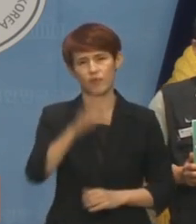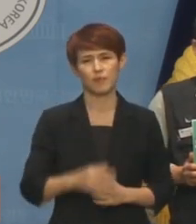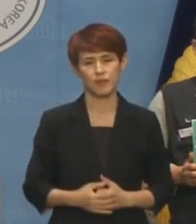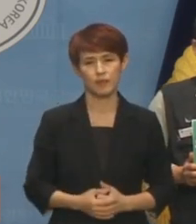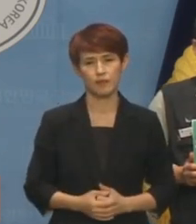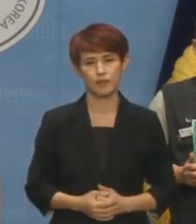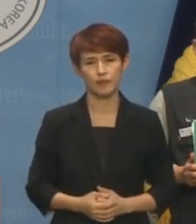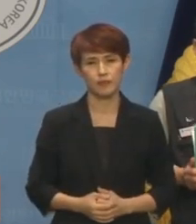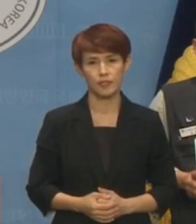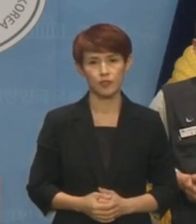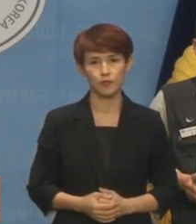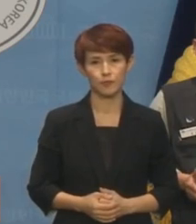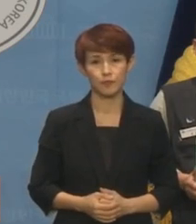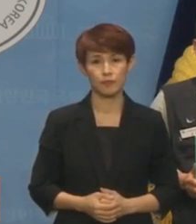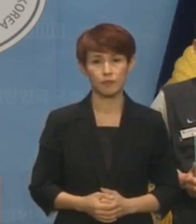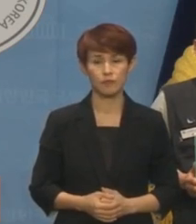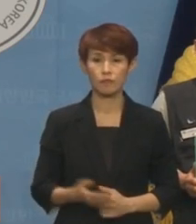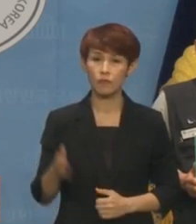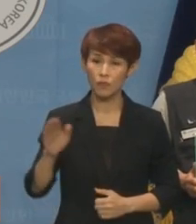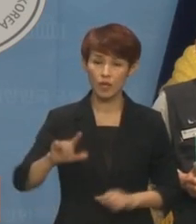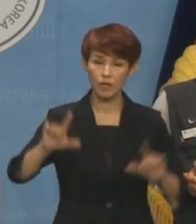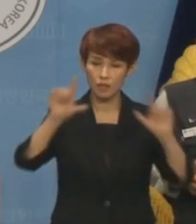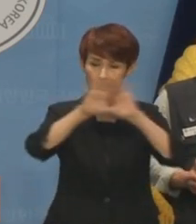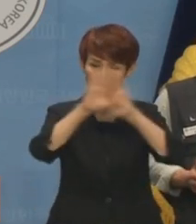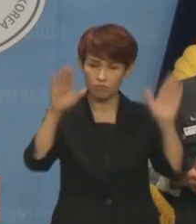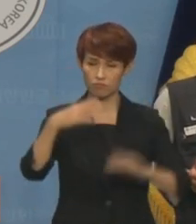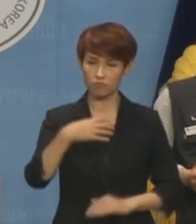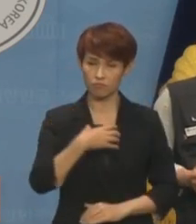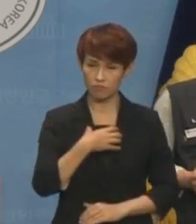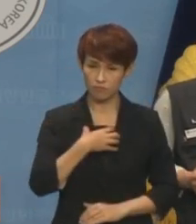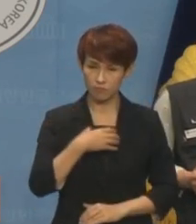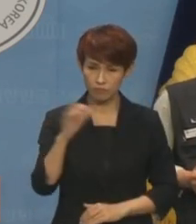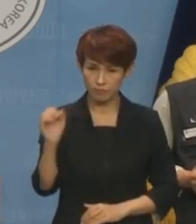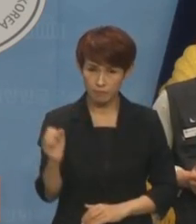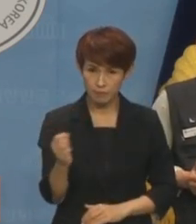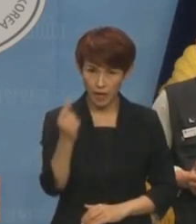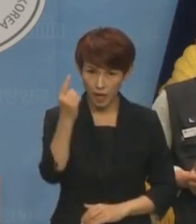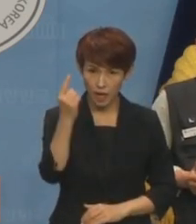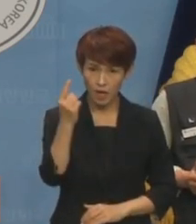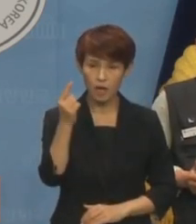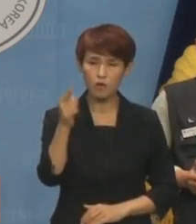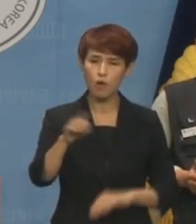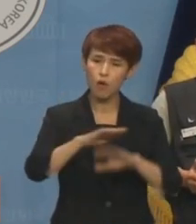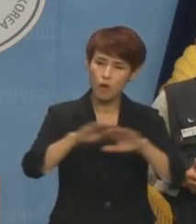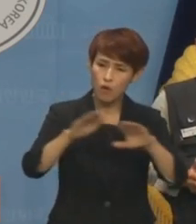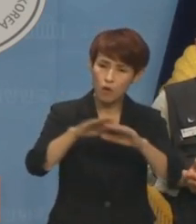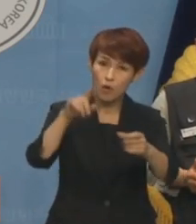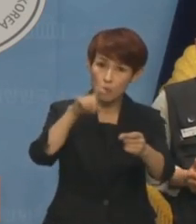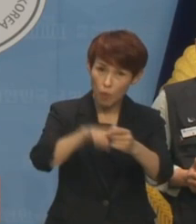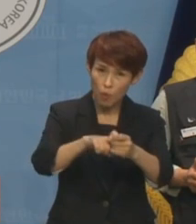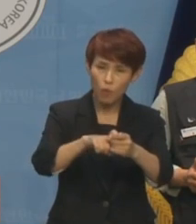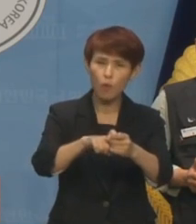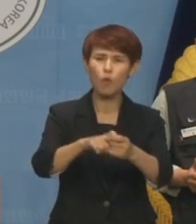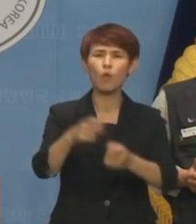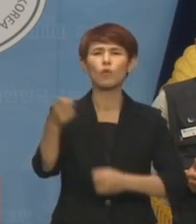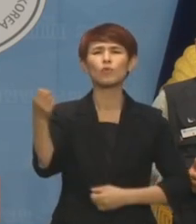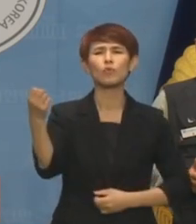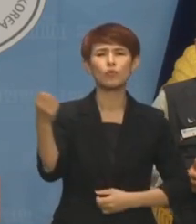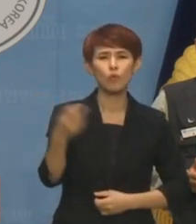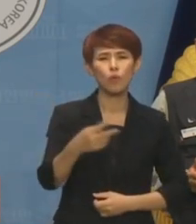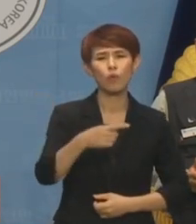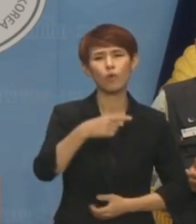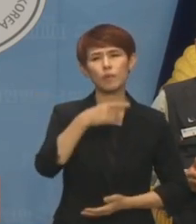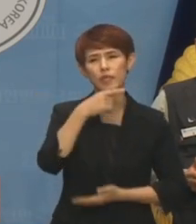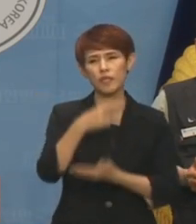과제입니다. 그런데 기후위기 때문에 기후위기를 대응하기 위해서 또 다른 희생자가